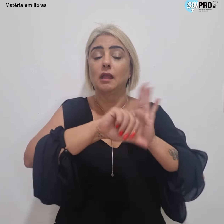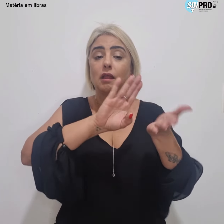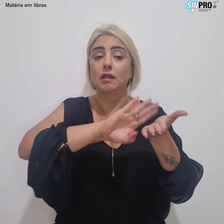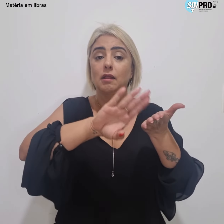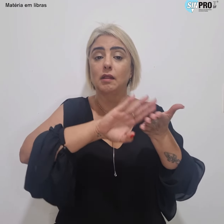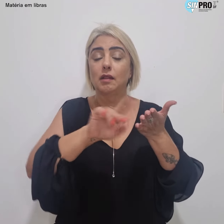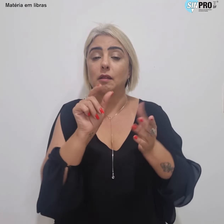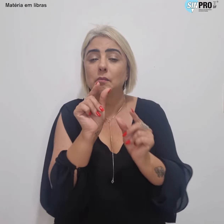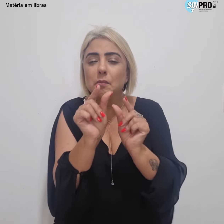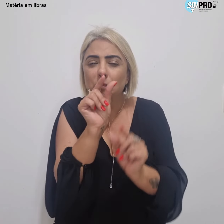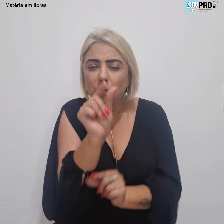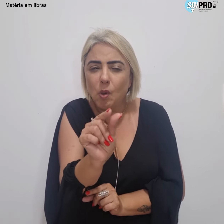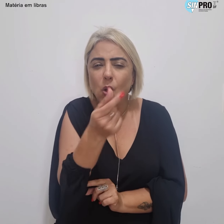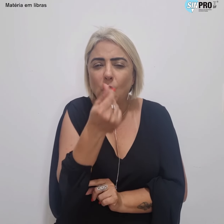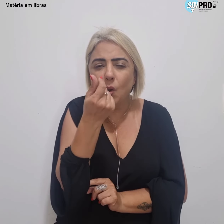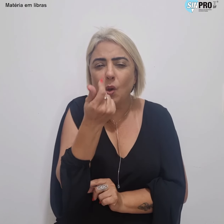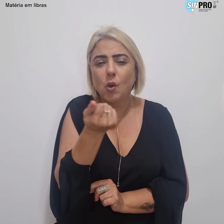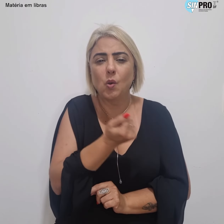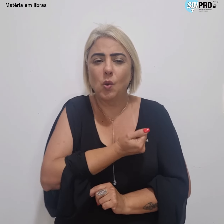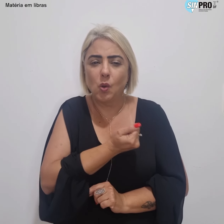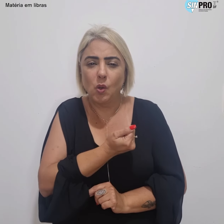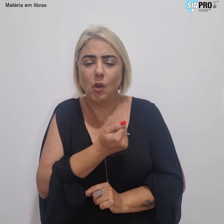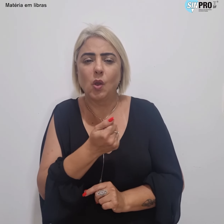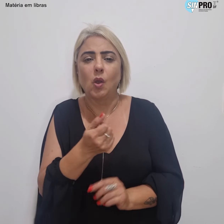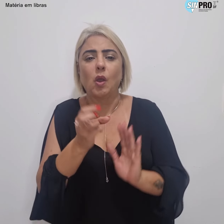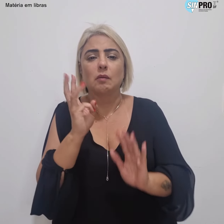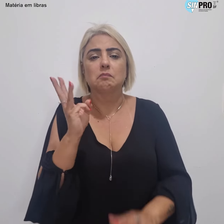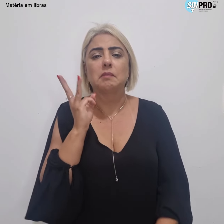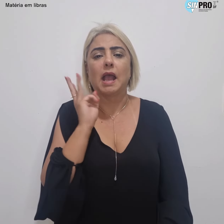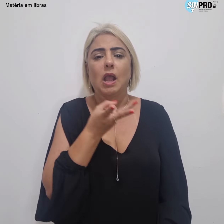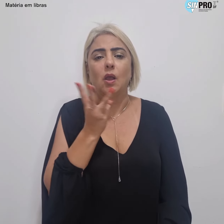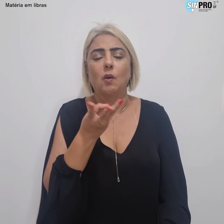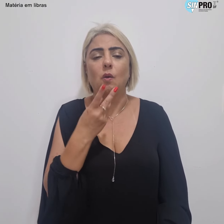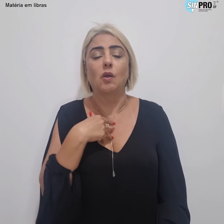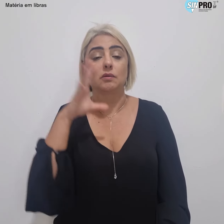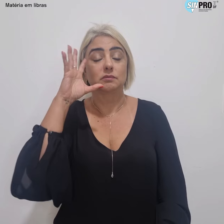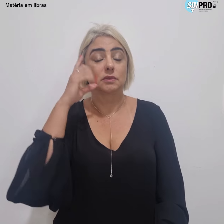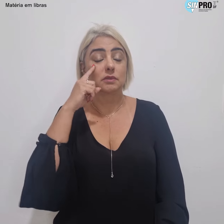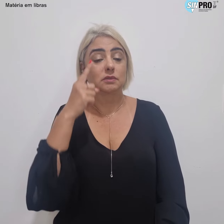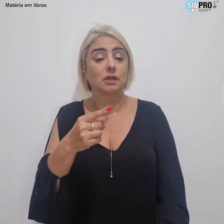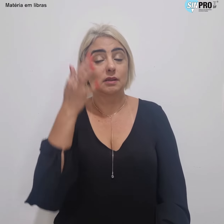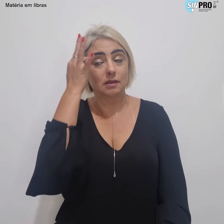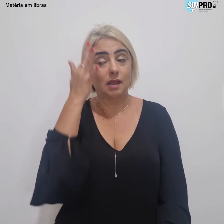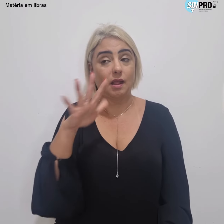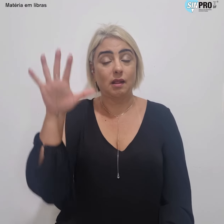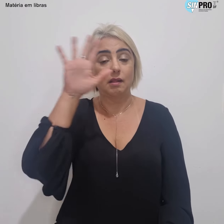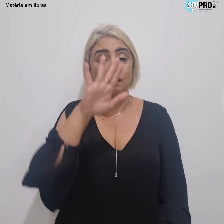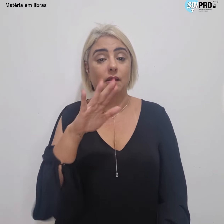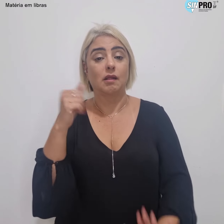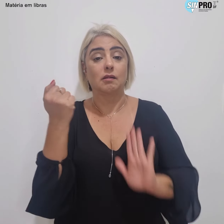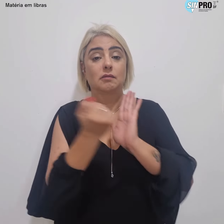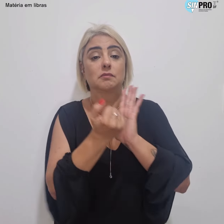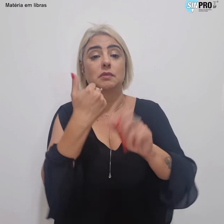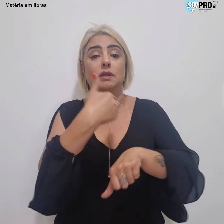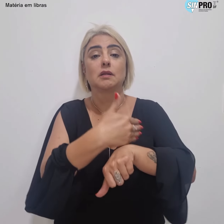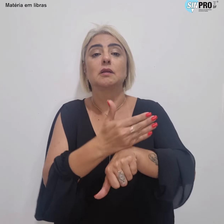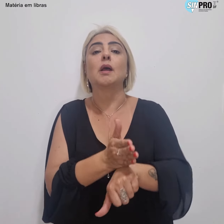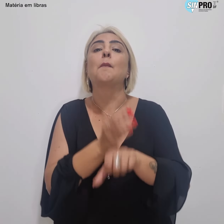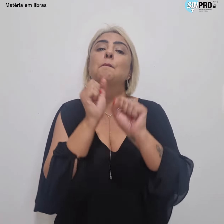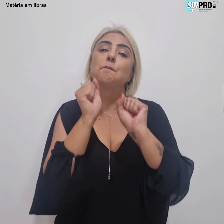pequenas quantidades de maconha, sua decisão acerca da tese do marco temporal pode ser mais